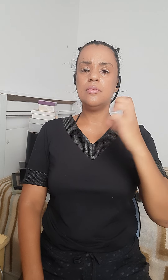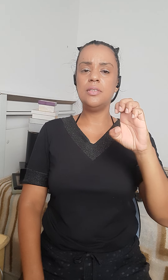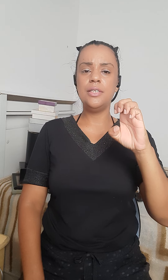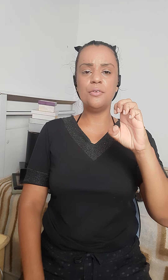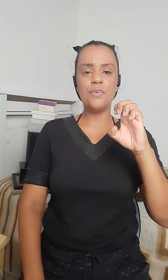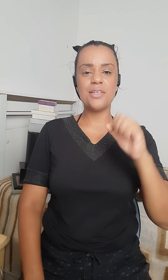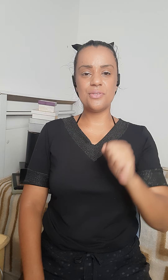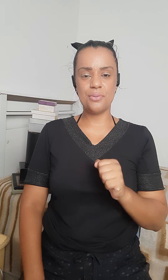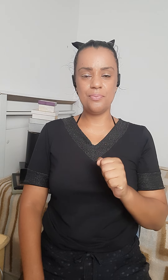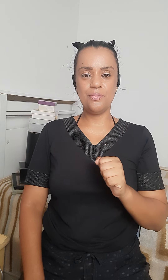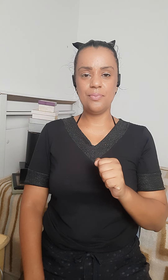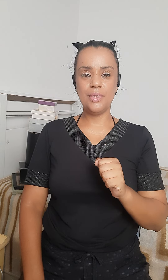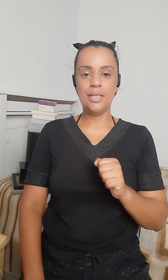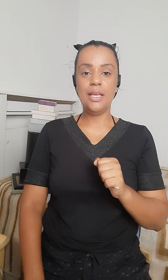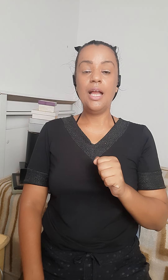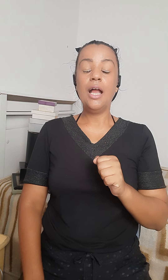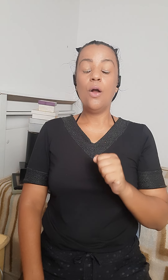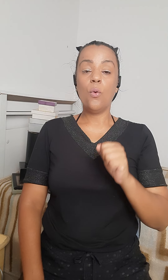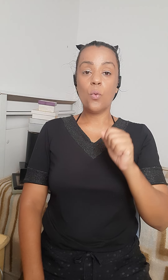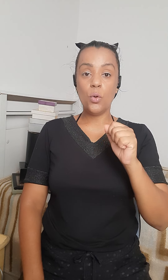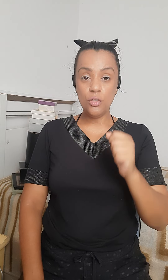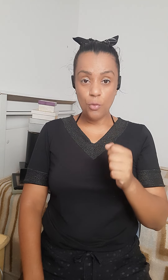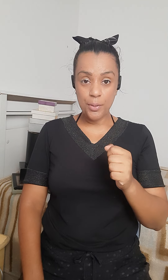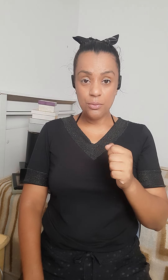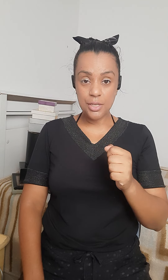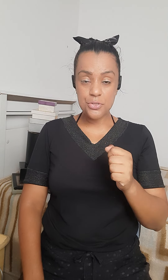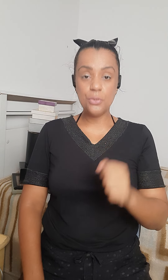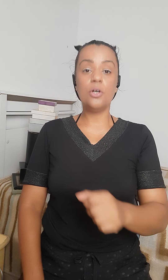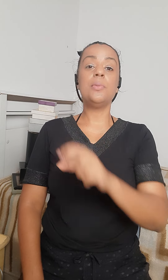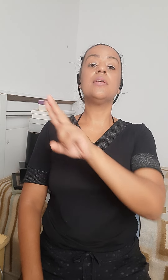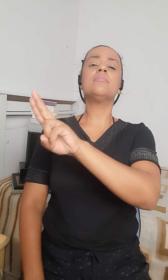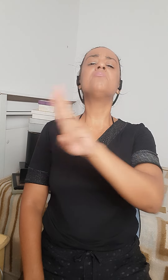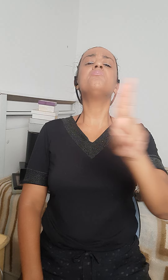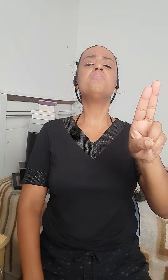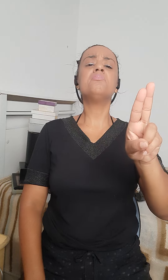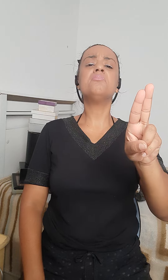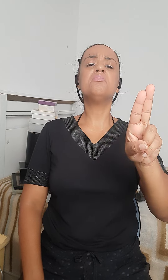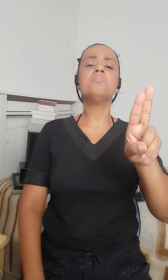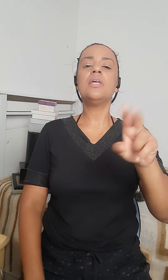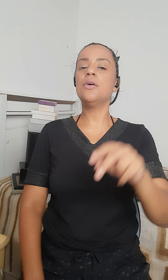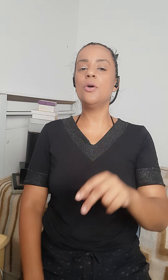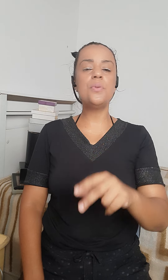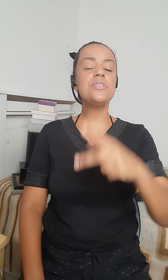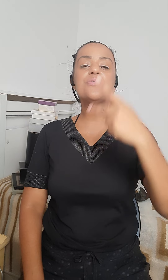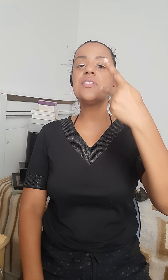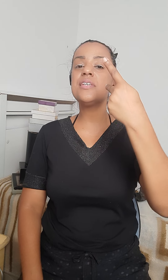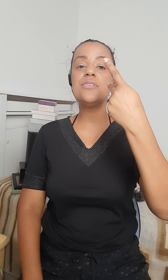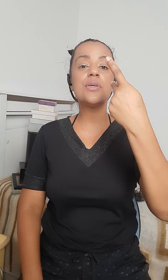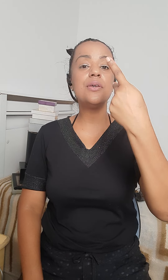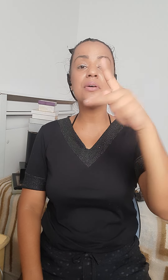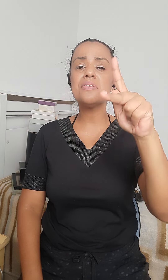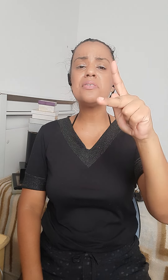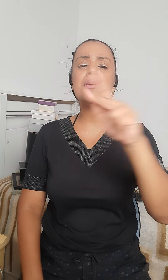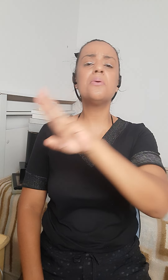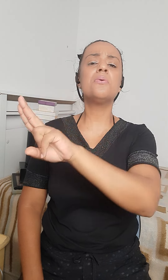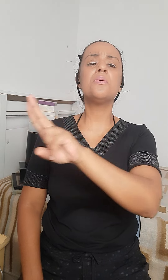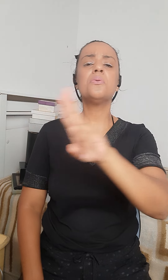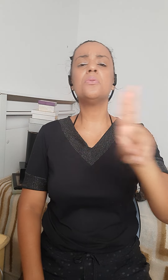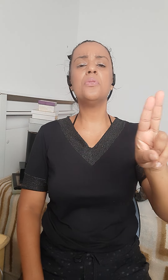E aí eu faço. Quando eu vou perguntar o seu nome, eu não preciso fazer isso aqui, ó. Seu